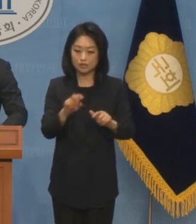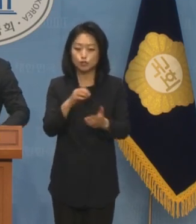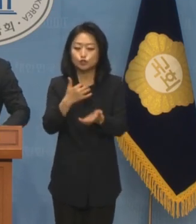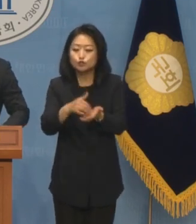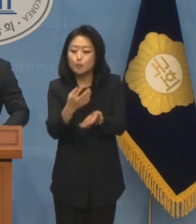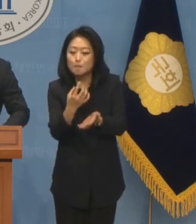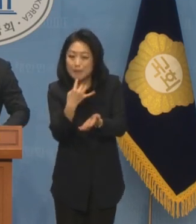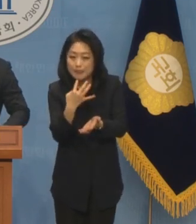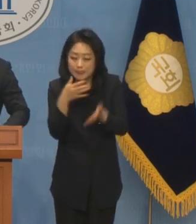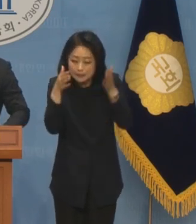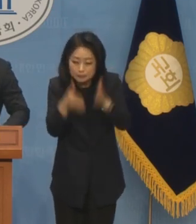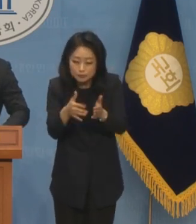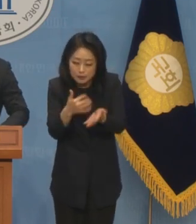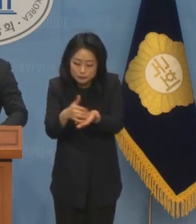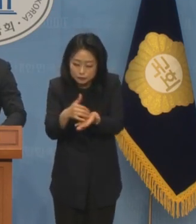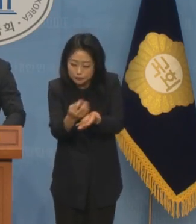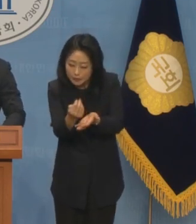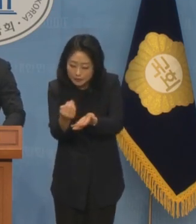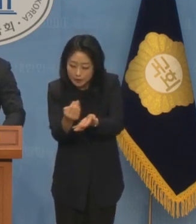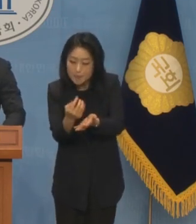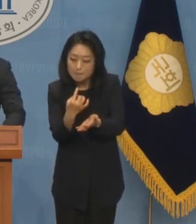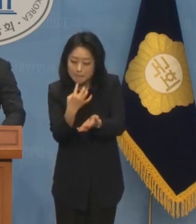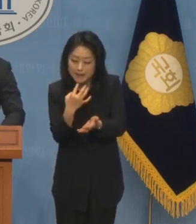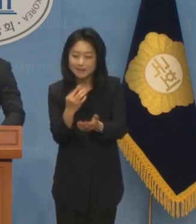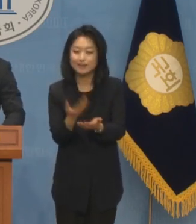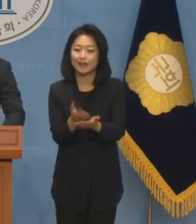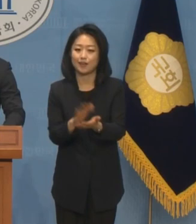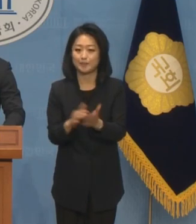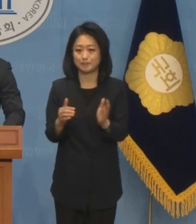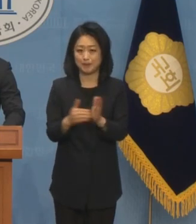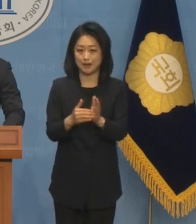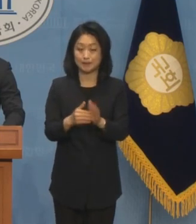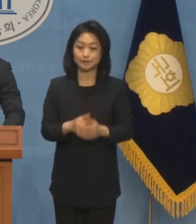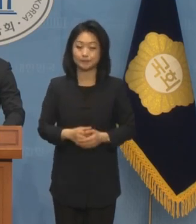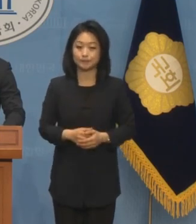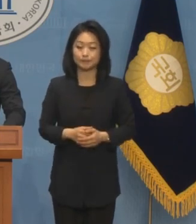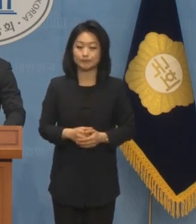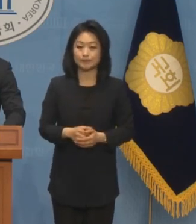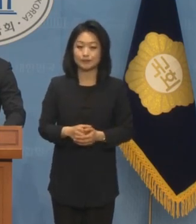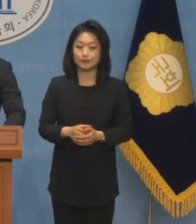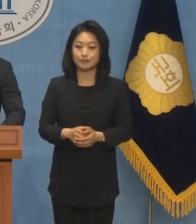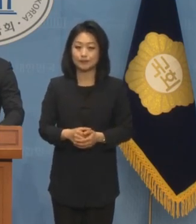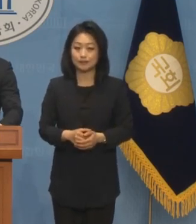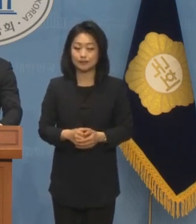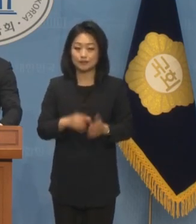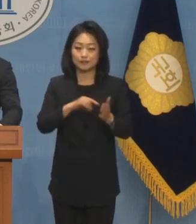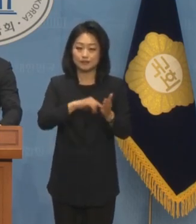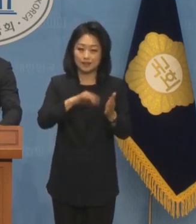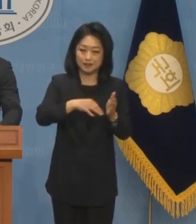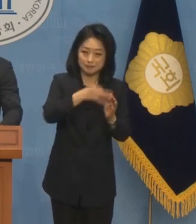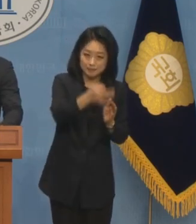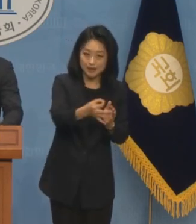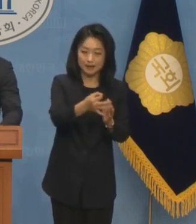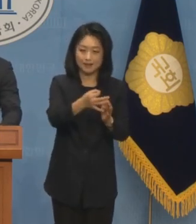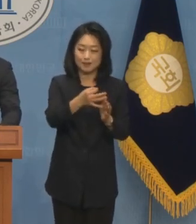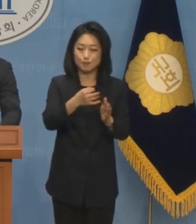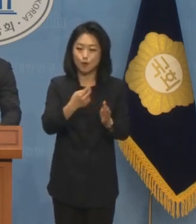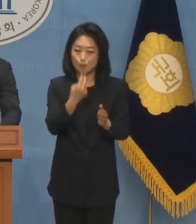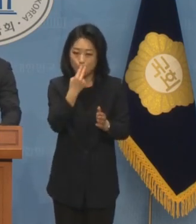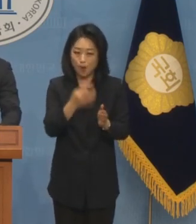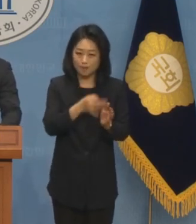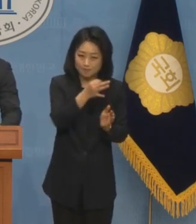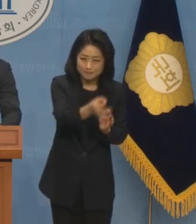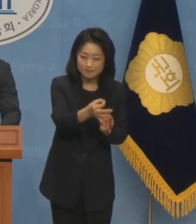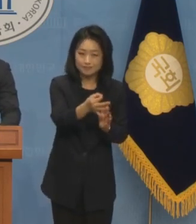조정에 국한된 내용이었습니다 재정 안전 재정 안정 아니든 소득 보장 아니든 보험요율